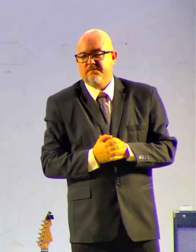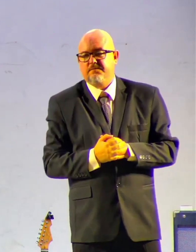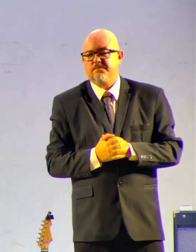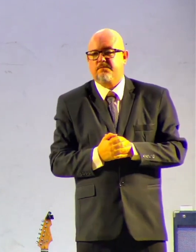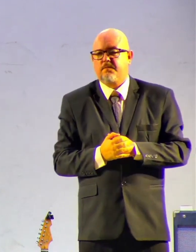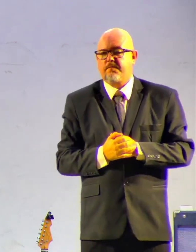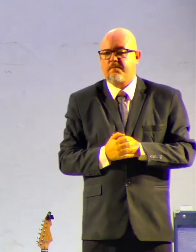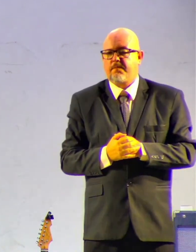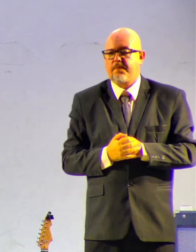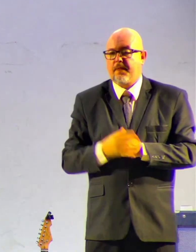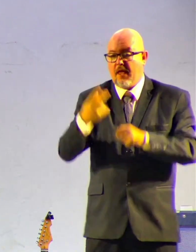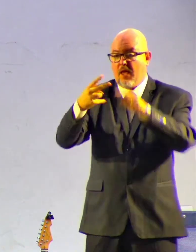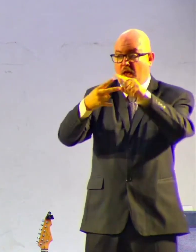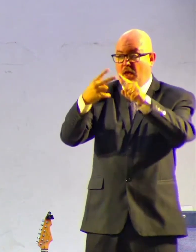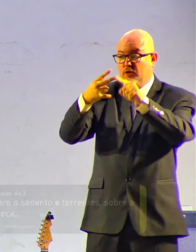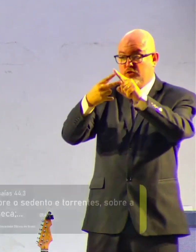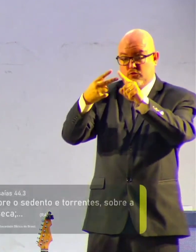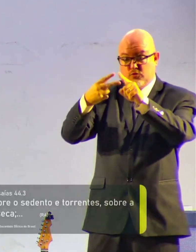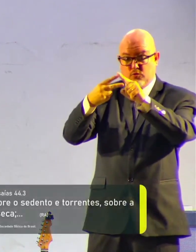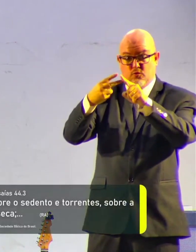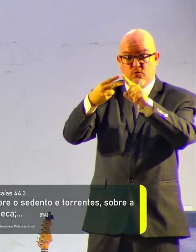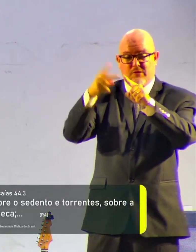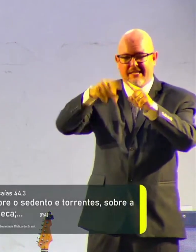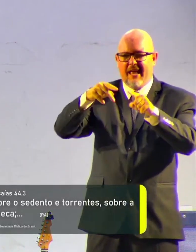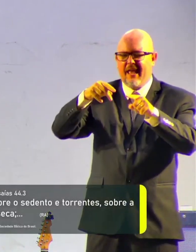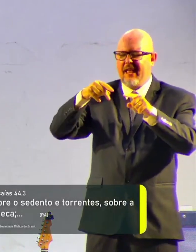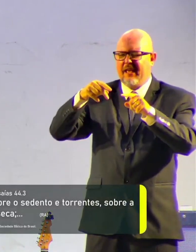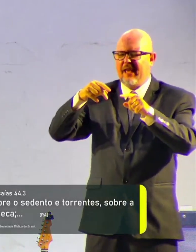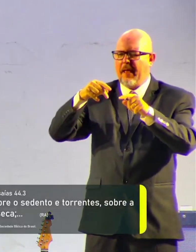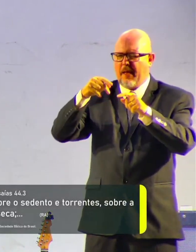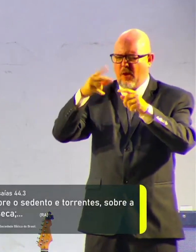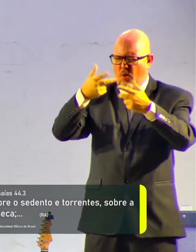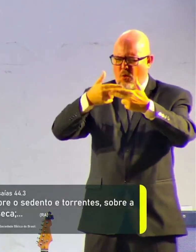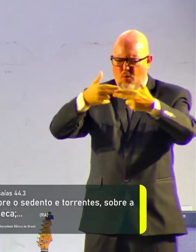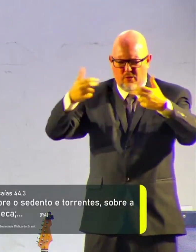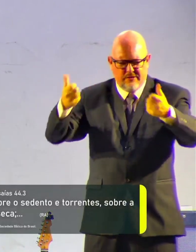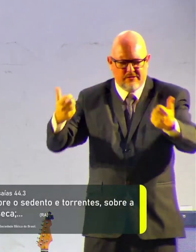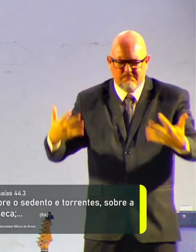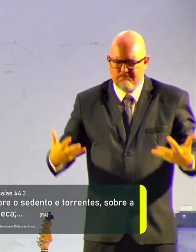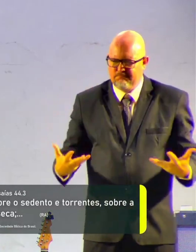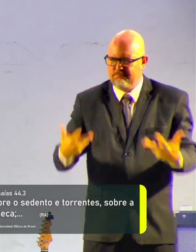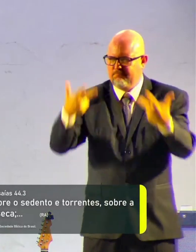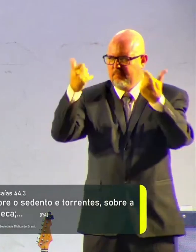torrentes. As 2 palavras tratam de coisas grandes,